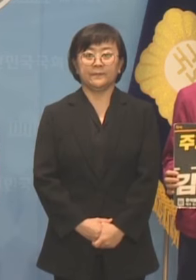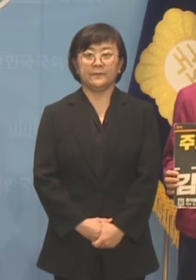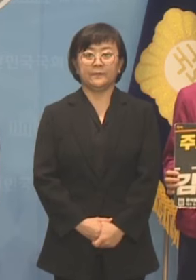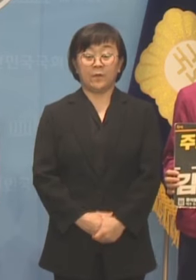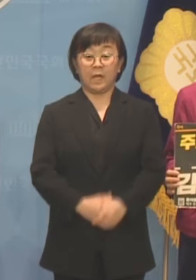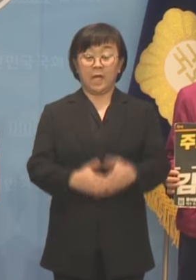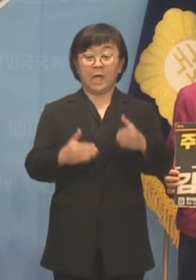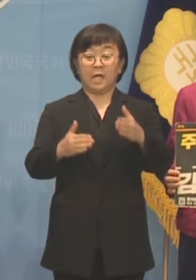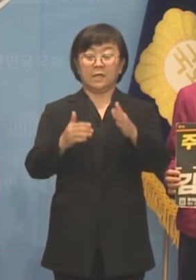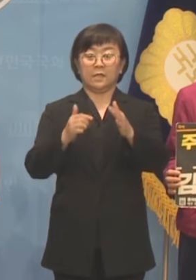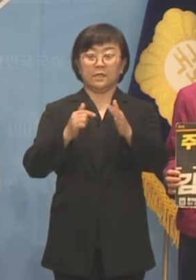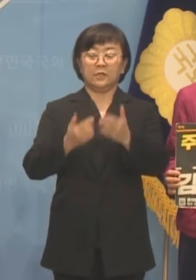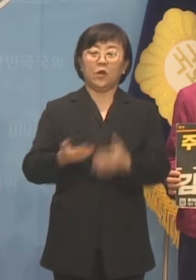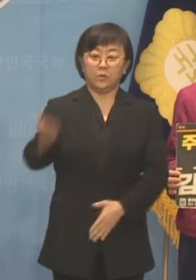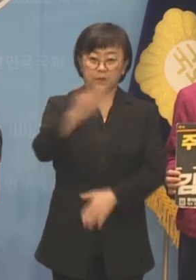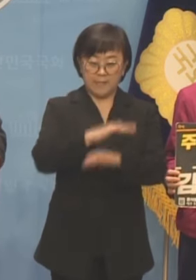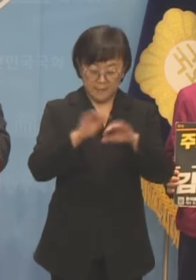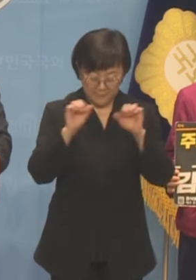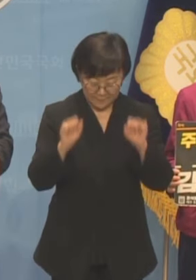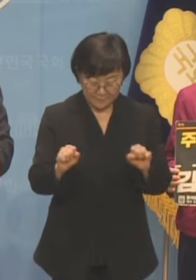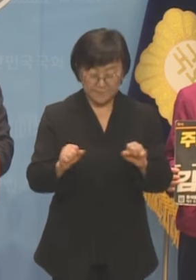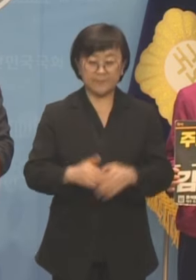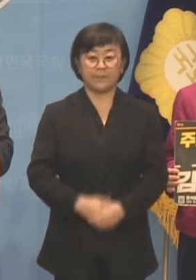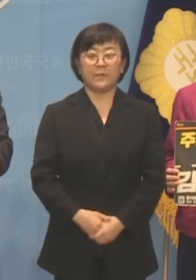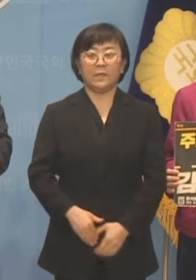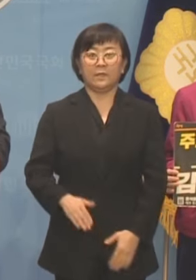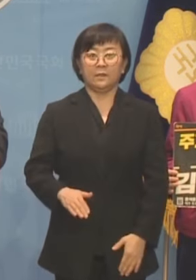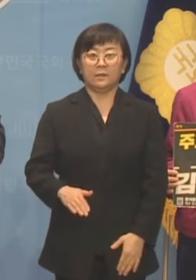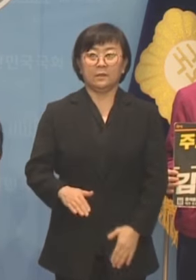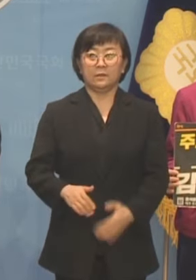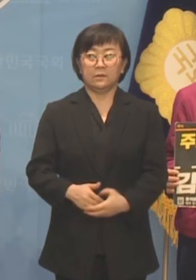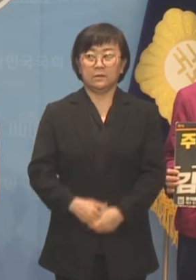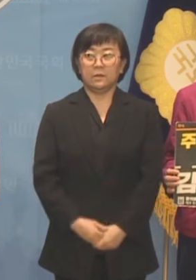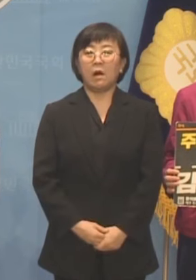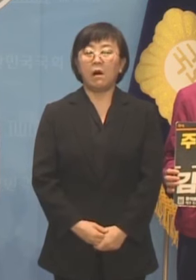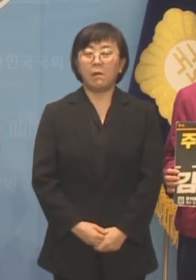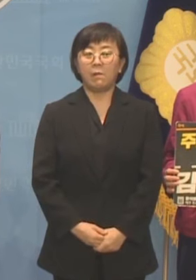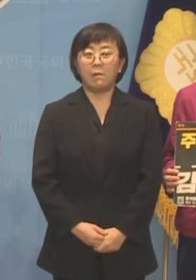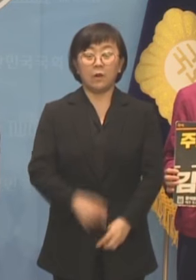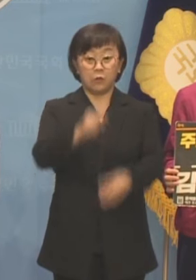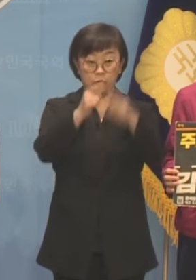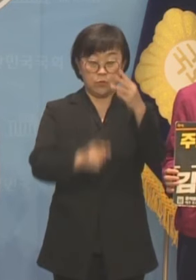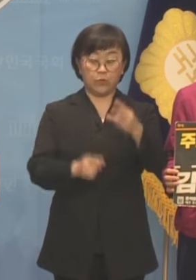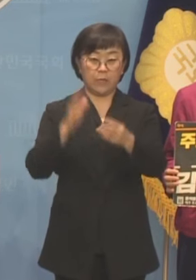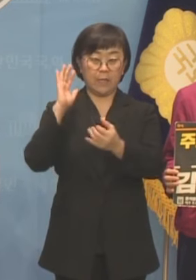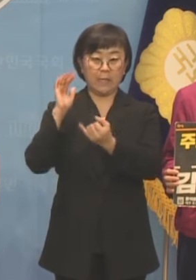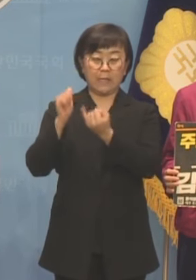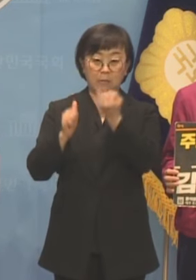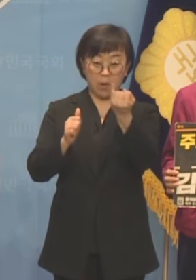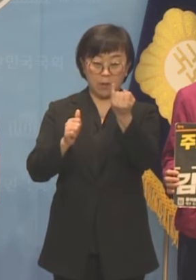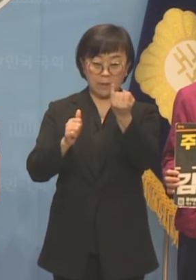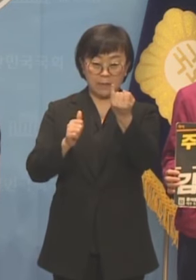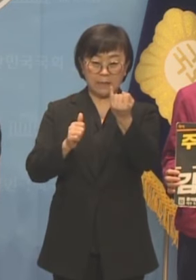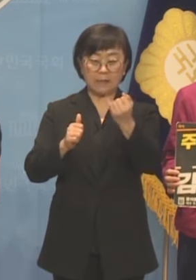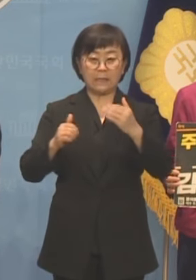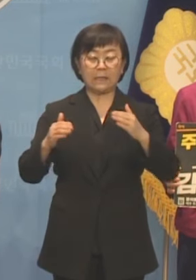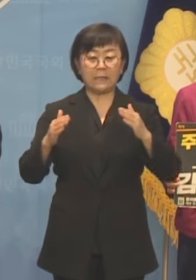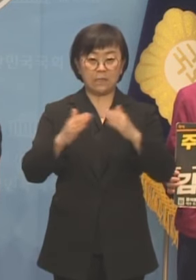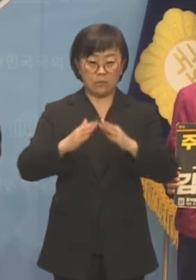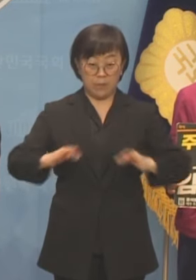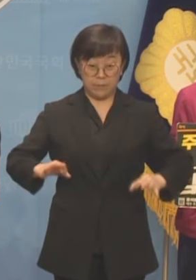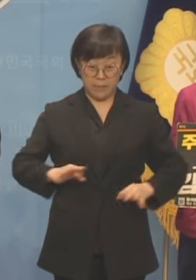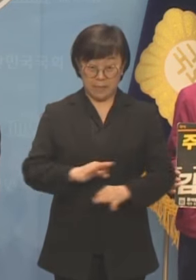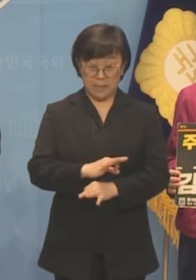국회소통관 출입 기자님들께 인사드립니다 저희는 어 윤성열 김건 일가의 비리